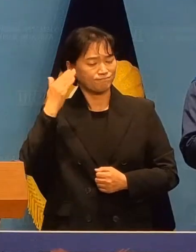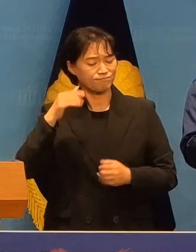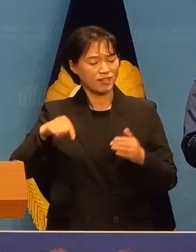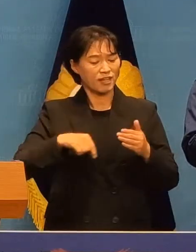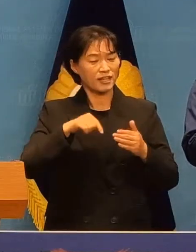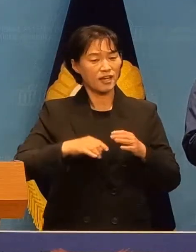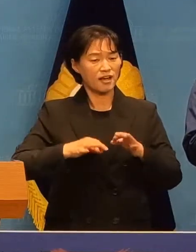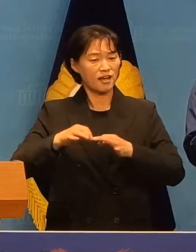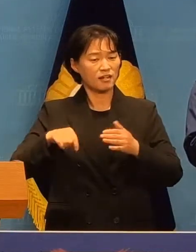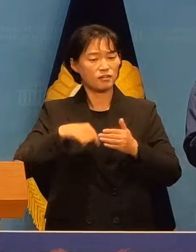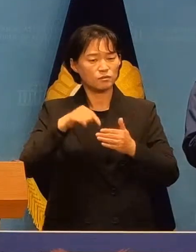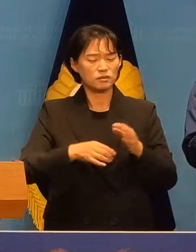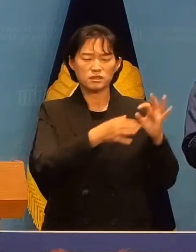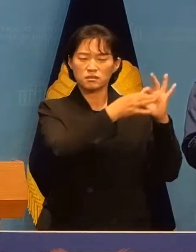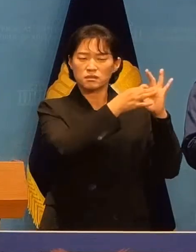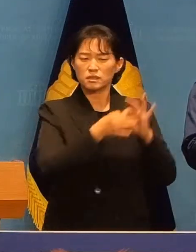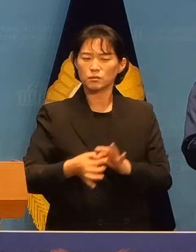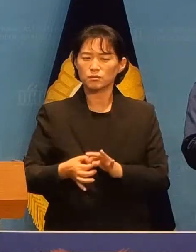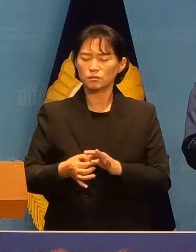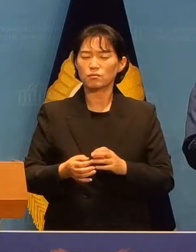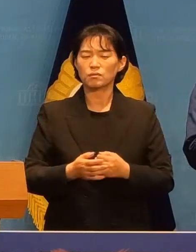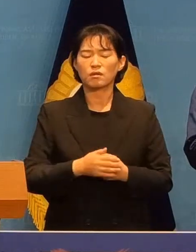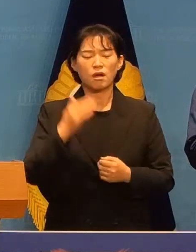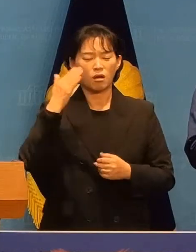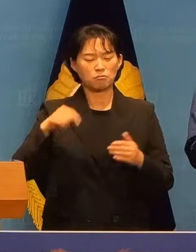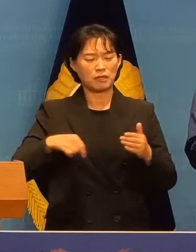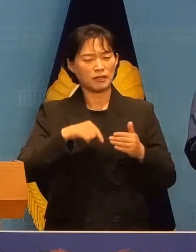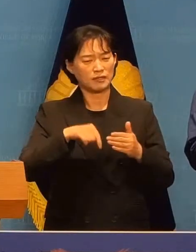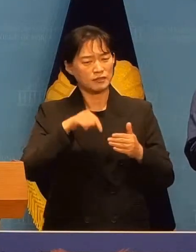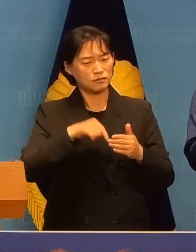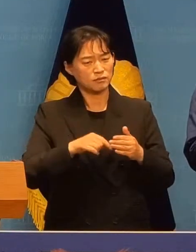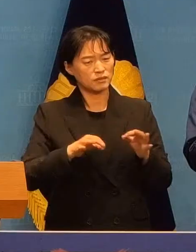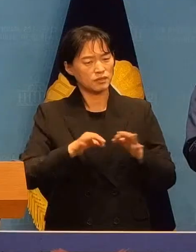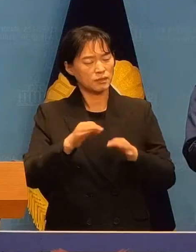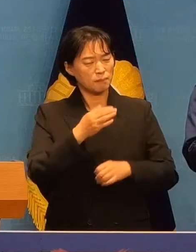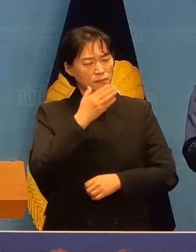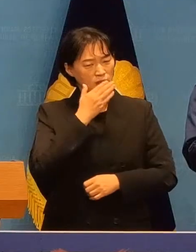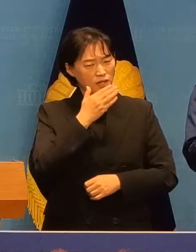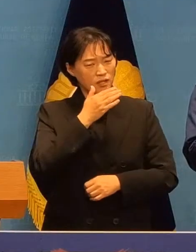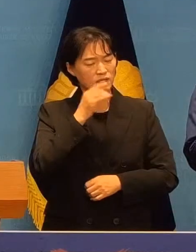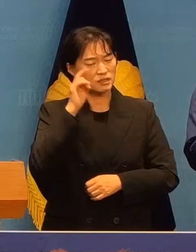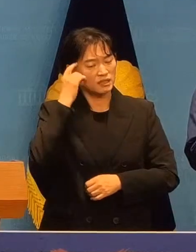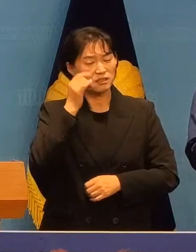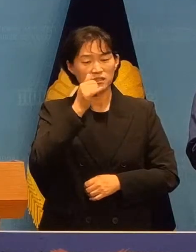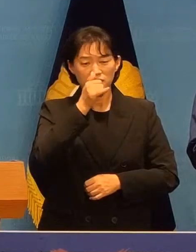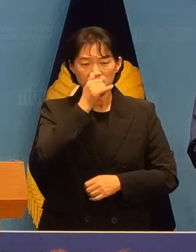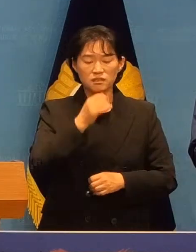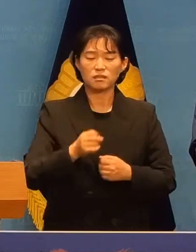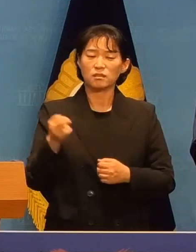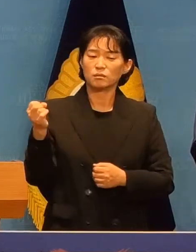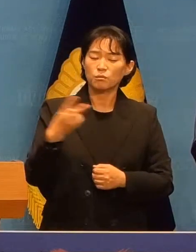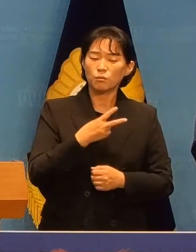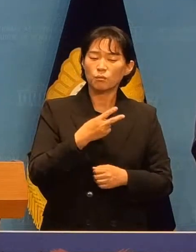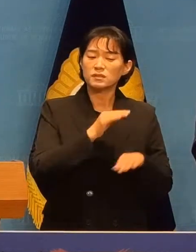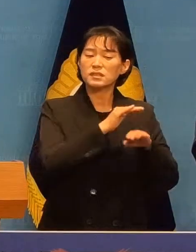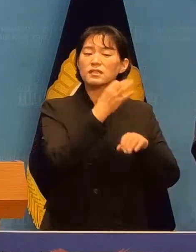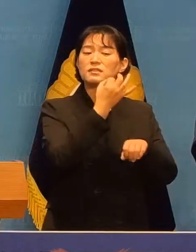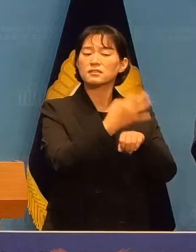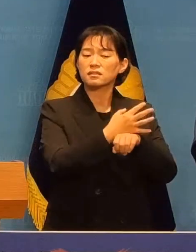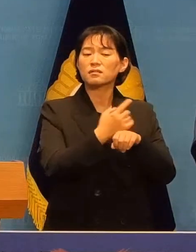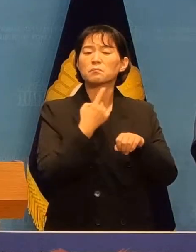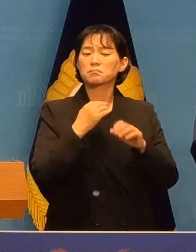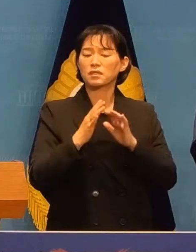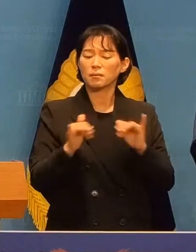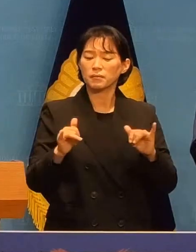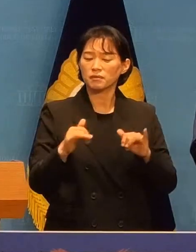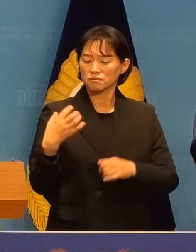시장에서 지속적으로 내수 시장에 진출할 의사가 있는지 그리고 내수 시장에서 소비한 소비자들에 대한 책임을 질